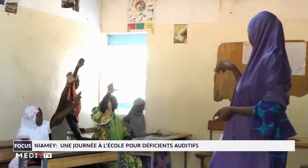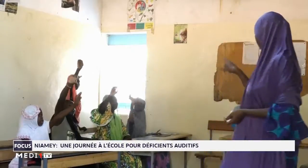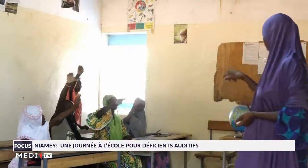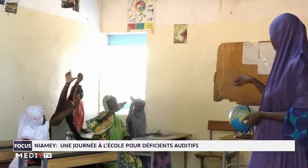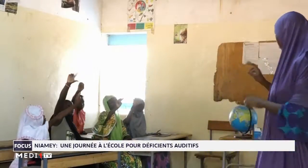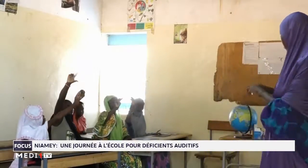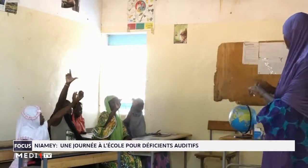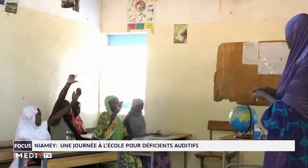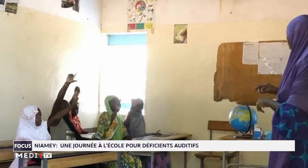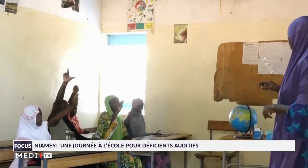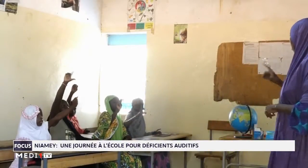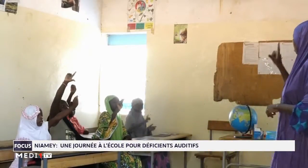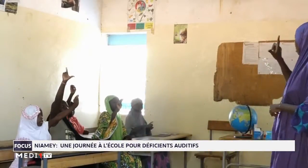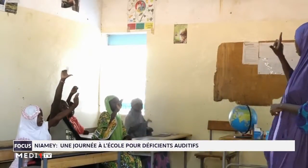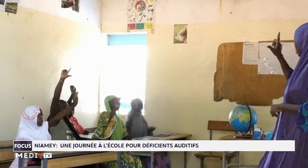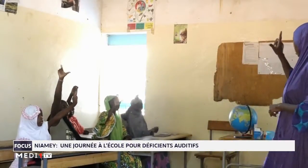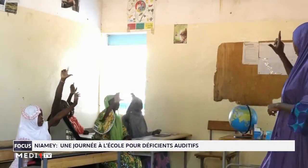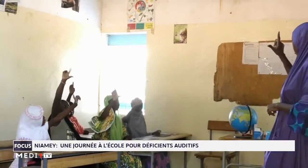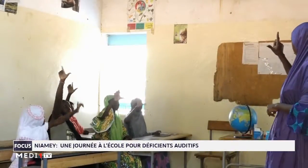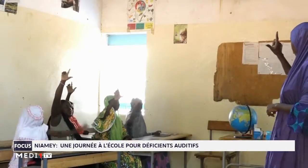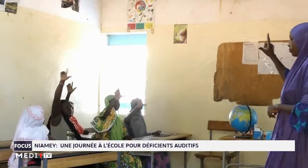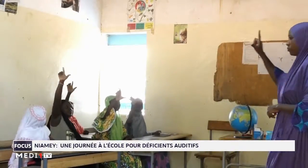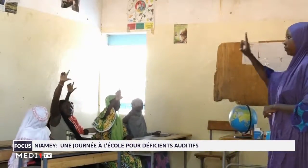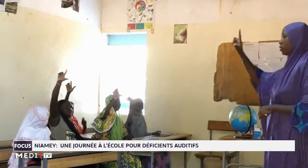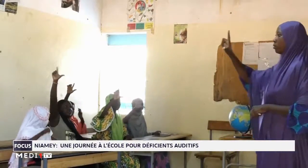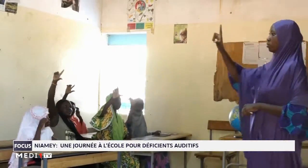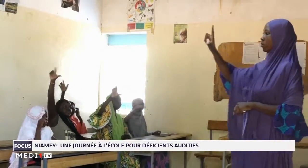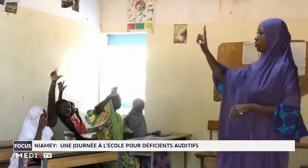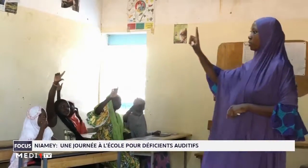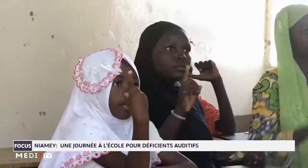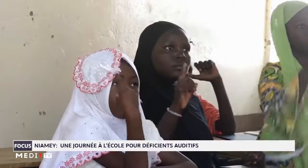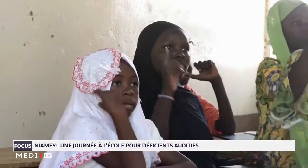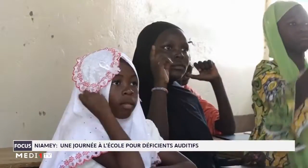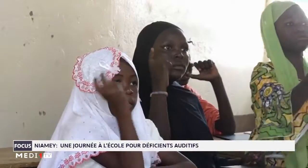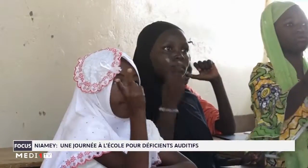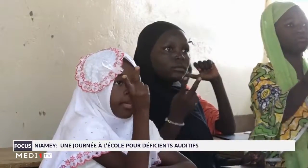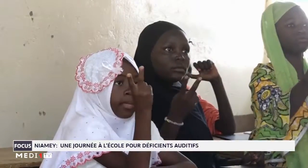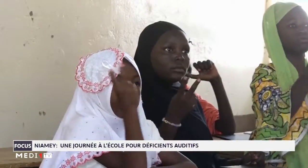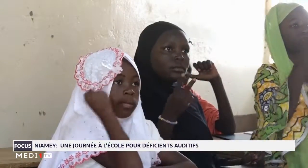eux promis au petit boulot, ou pire, à la mendicité, faute de savoir-faire et de reconnaissance sociale.